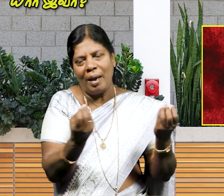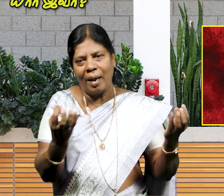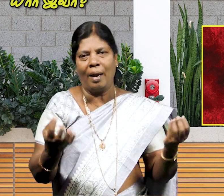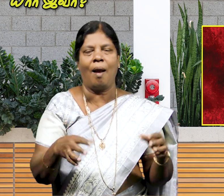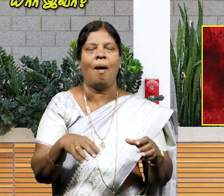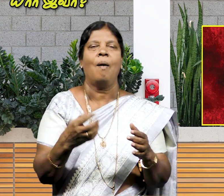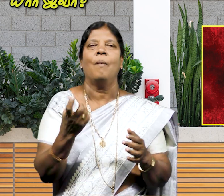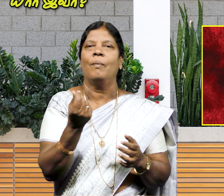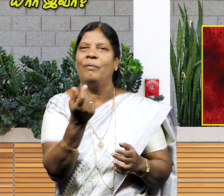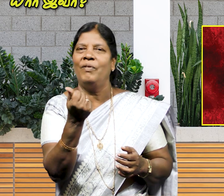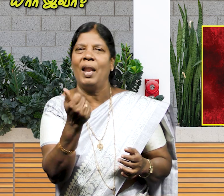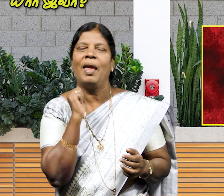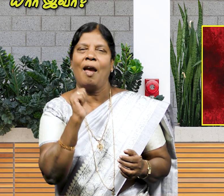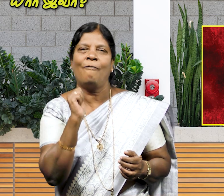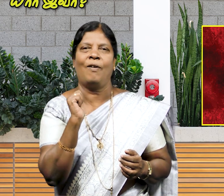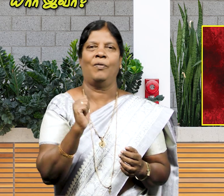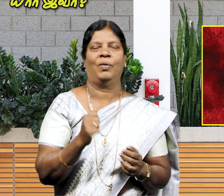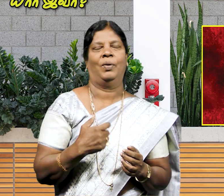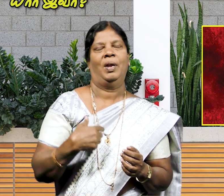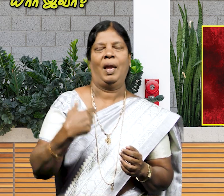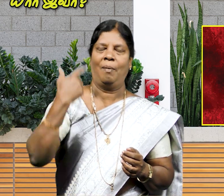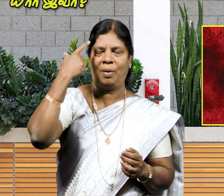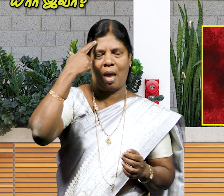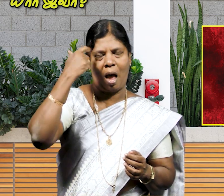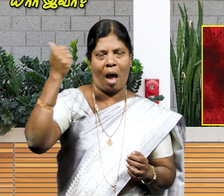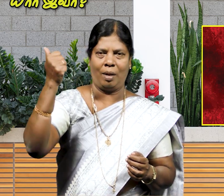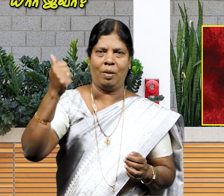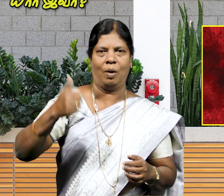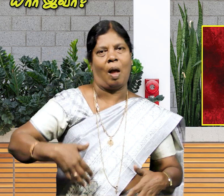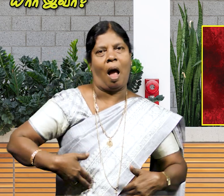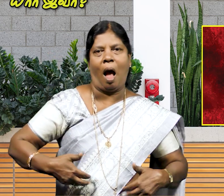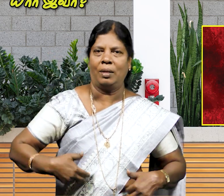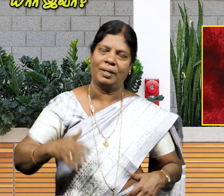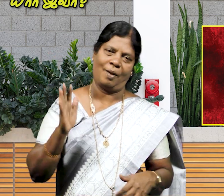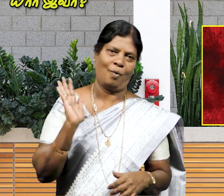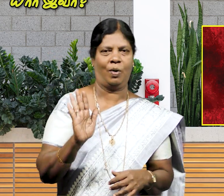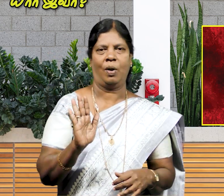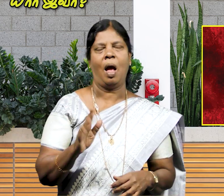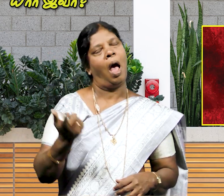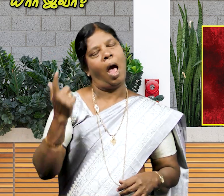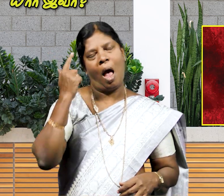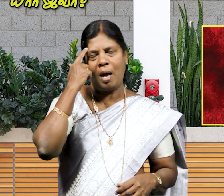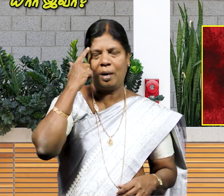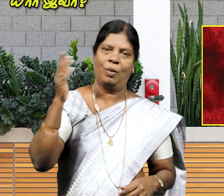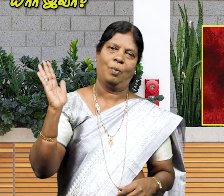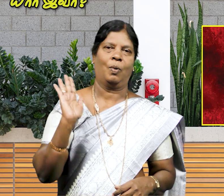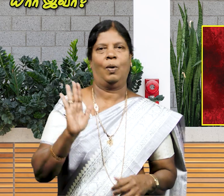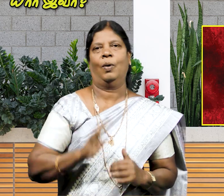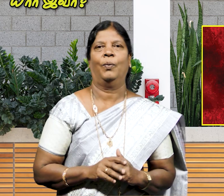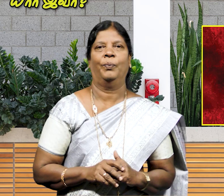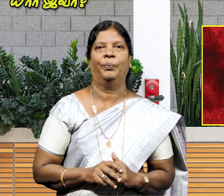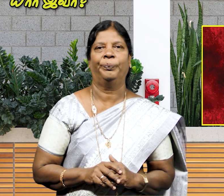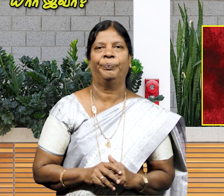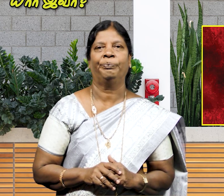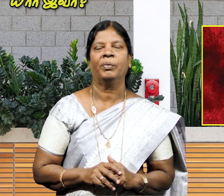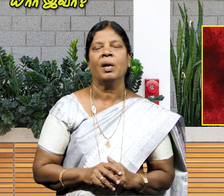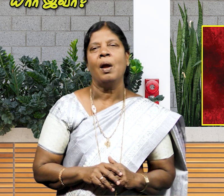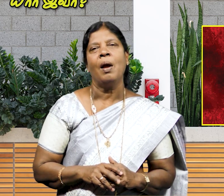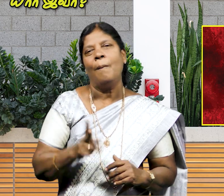அநேக பொருட்களுடைய விலைகளை அறிந்து கொள்ள ஆவல் கொள்கிறோம், அறிந்தும் கொள்கிறோம்.